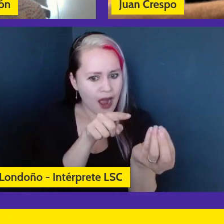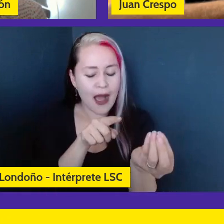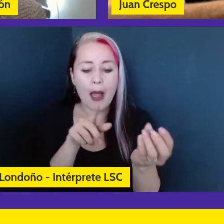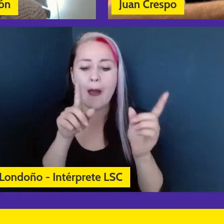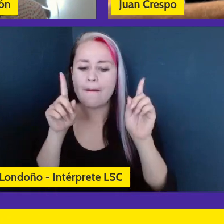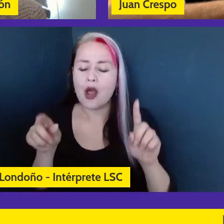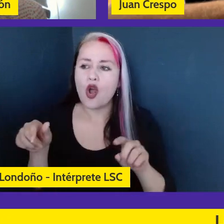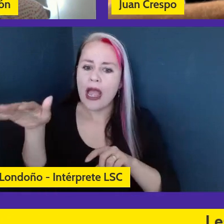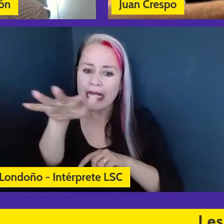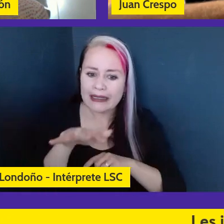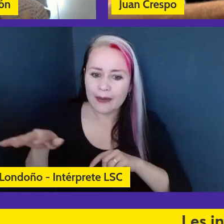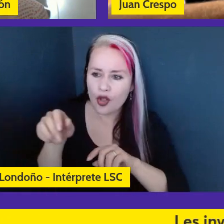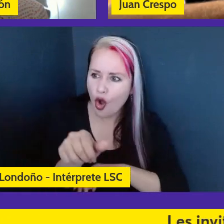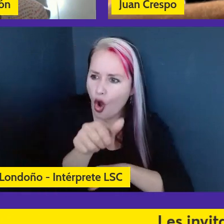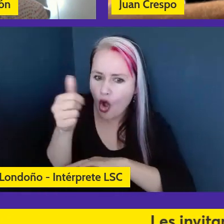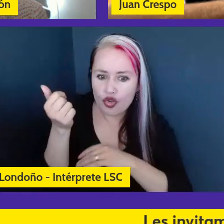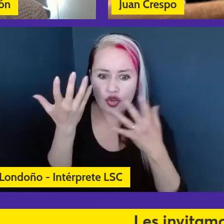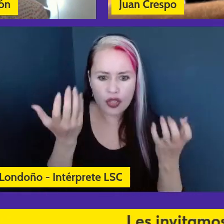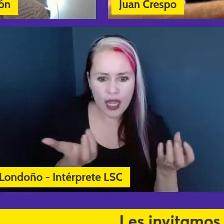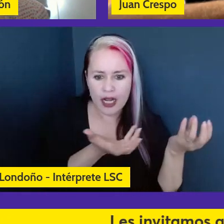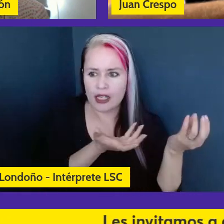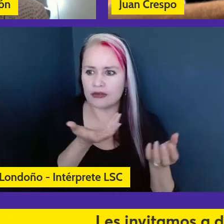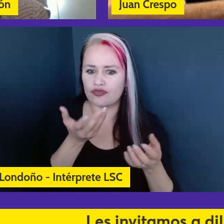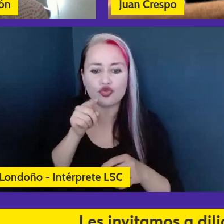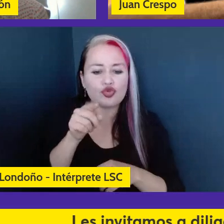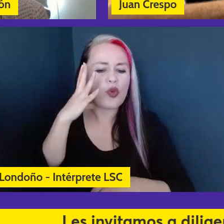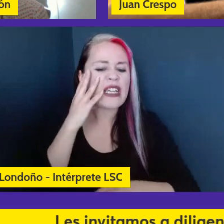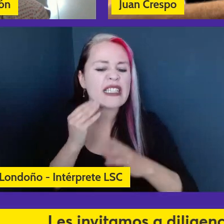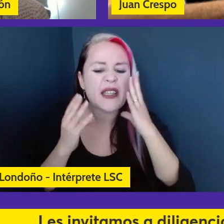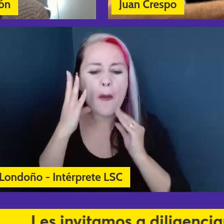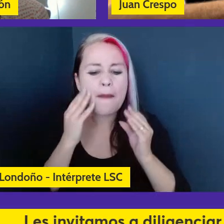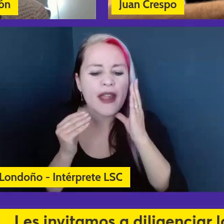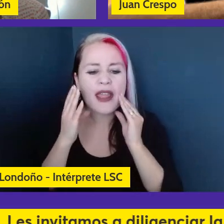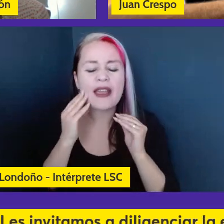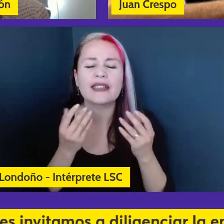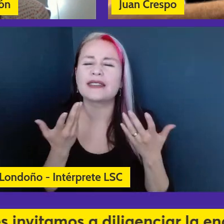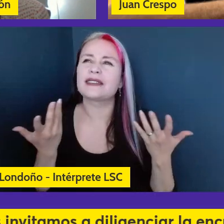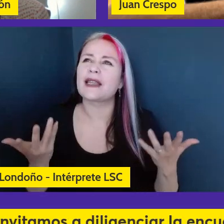otros espacios, en tu experiencia, ¿qué